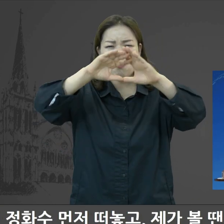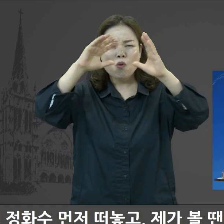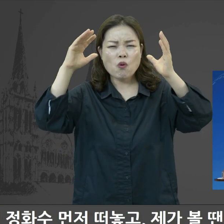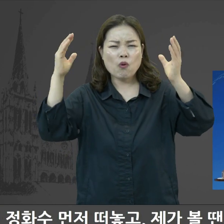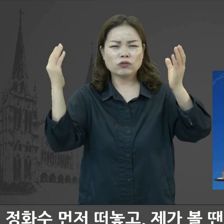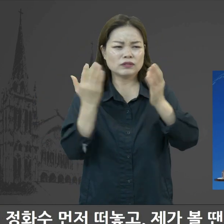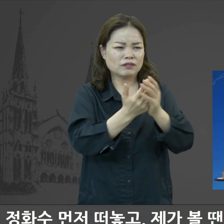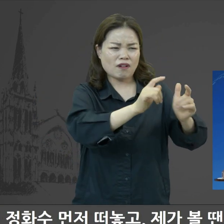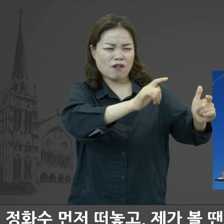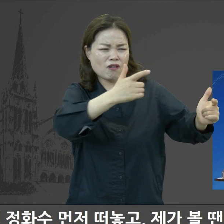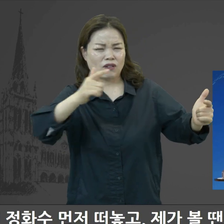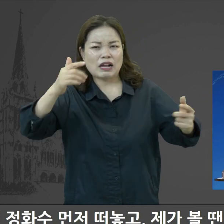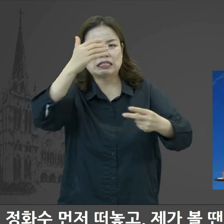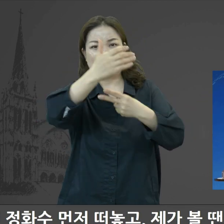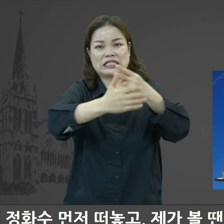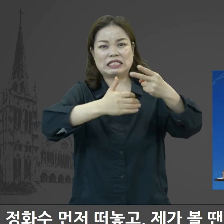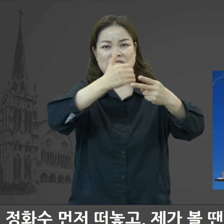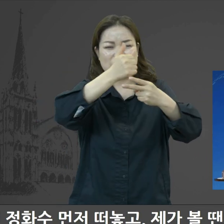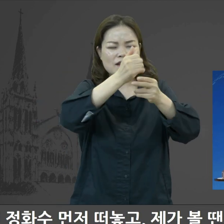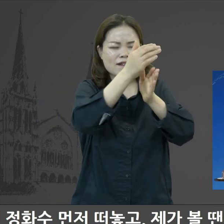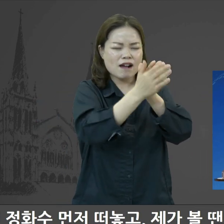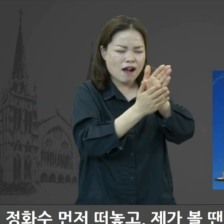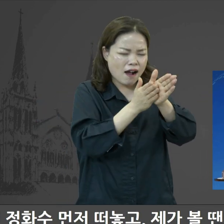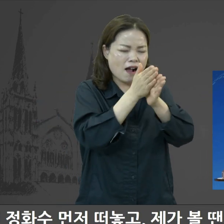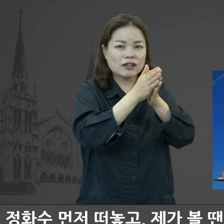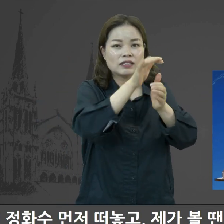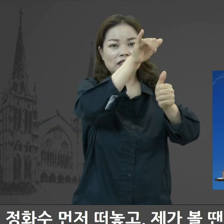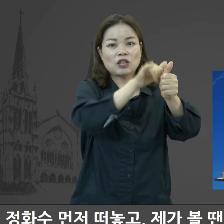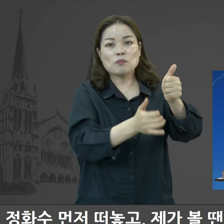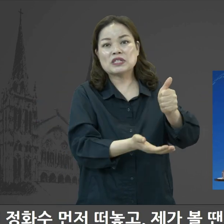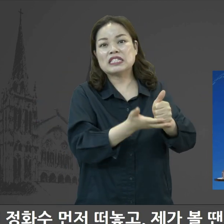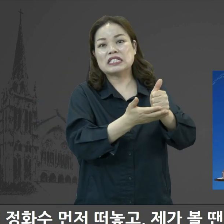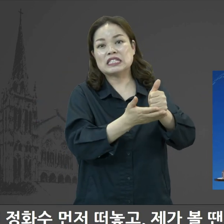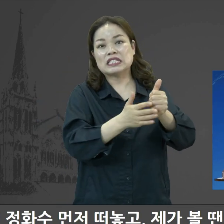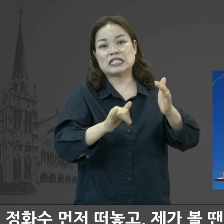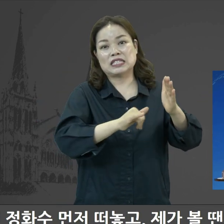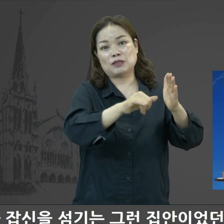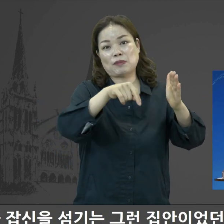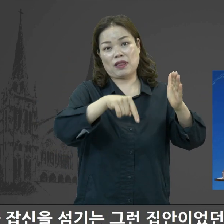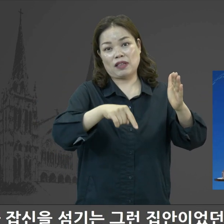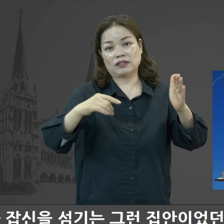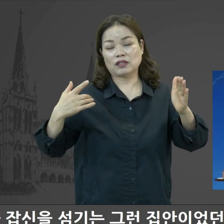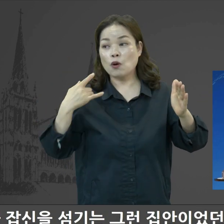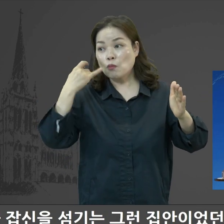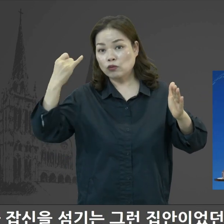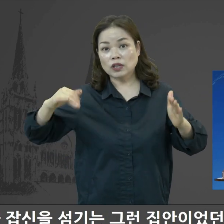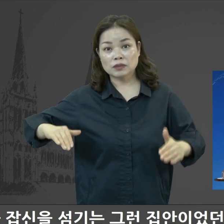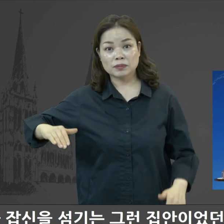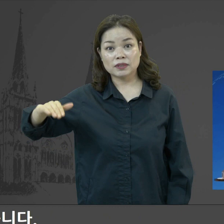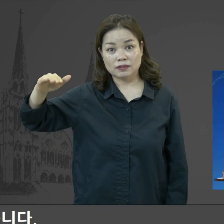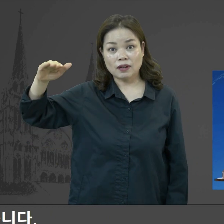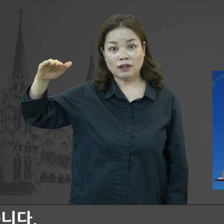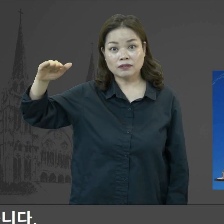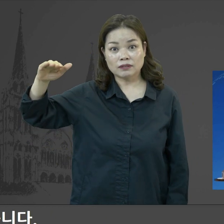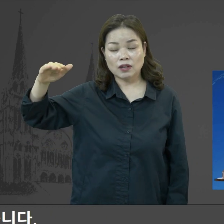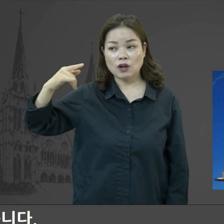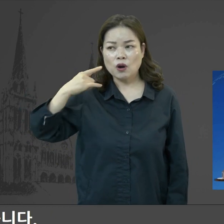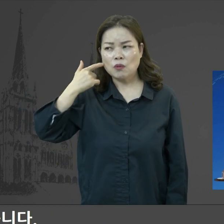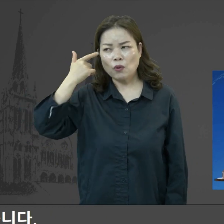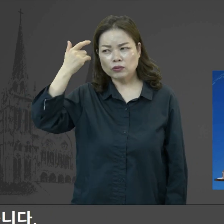잡신을 섬기는 그런 집안이었던 것 같아요. 그런 집안에서 자랐습니다. 근데 그런 집안에서